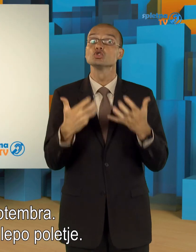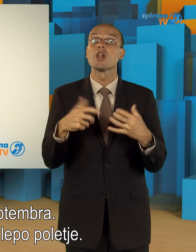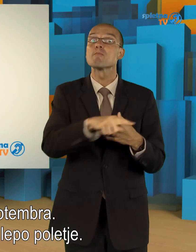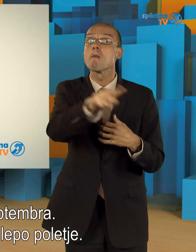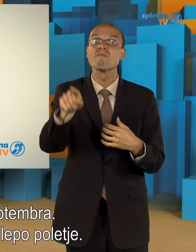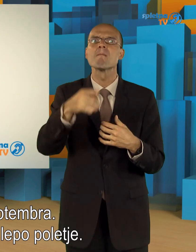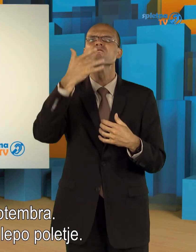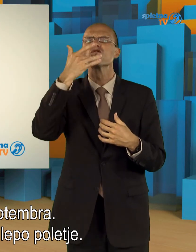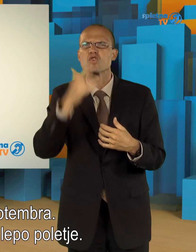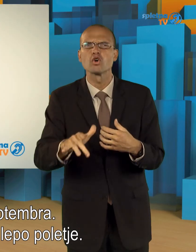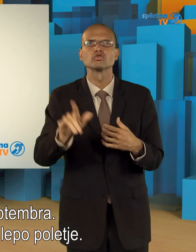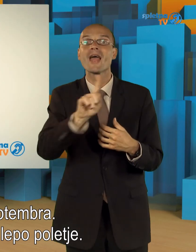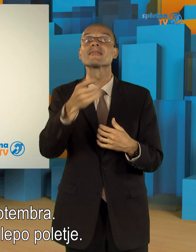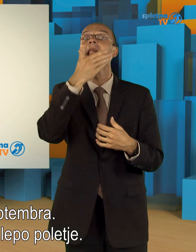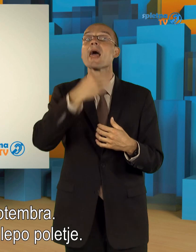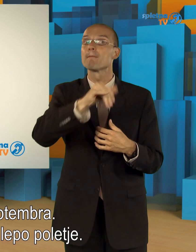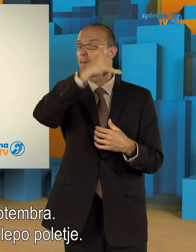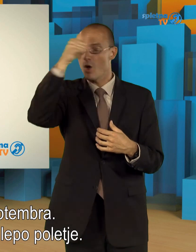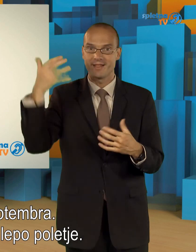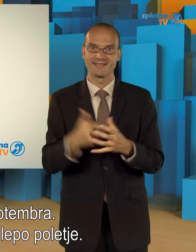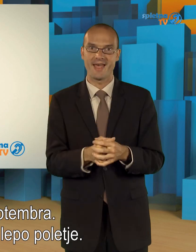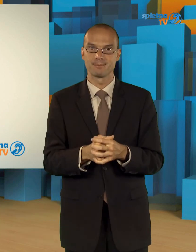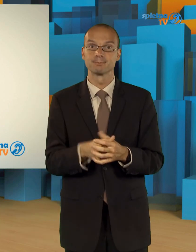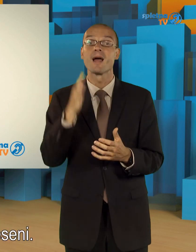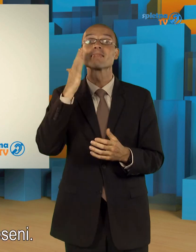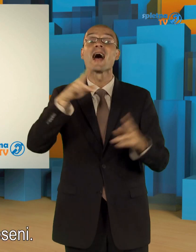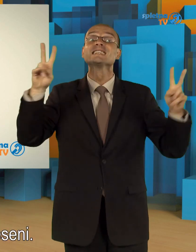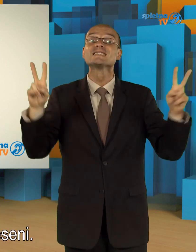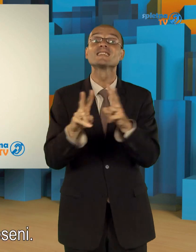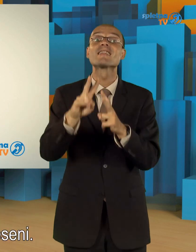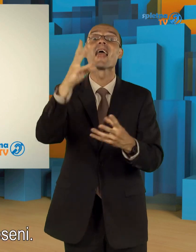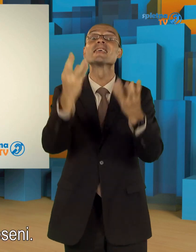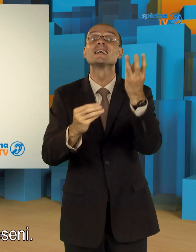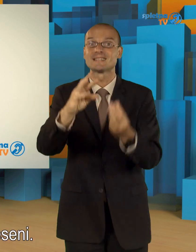Želimo vam vroče in lepo poletje. Nasvidenje jeseni.